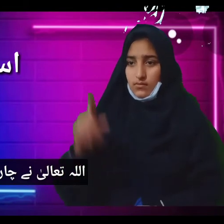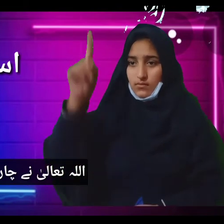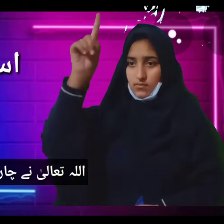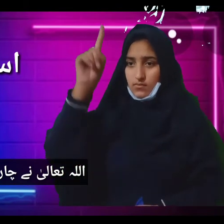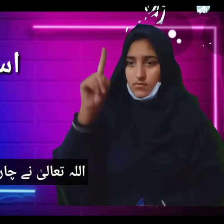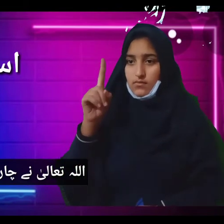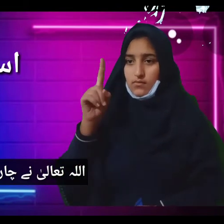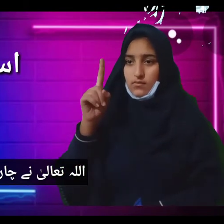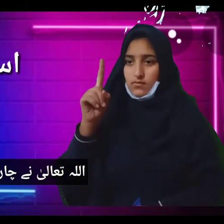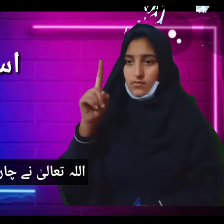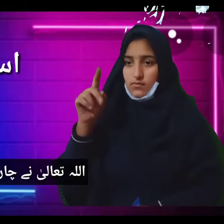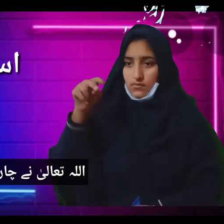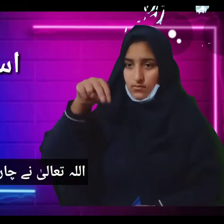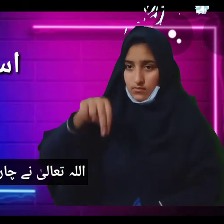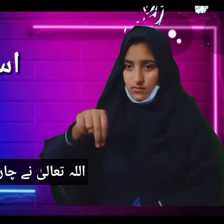अल्लाह ताला ने